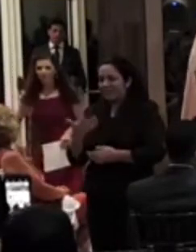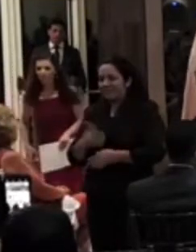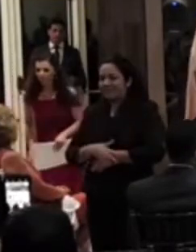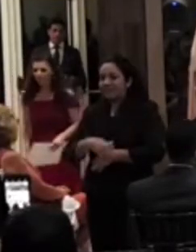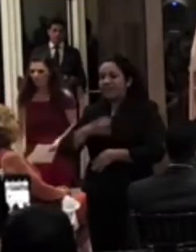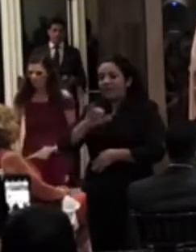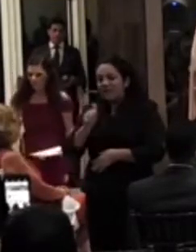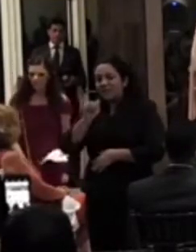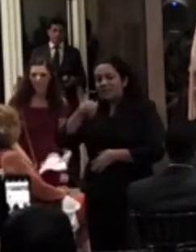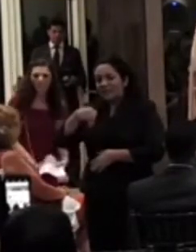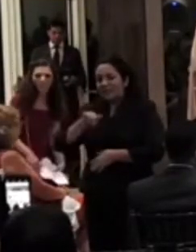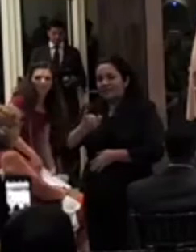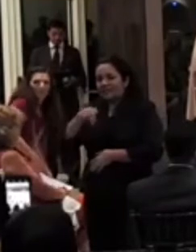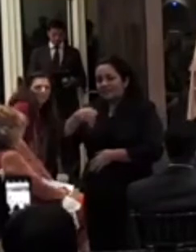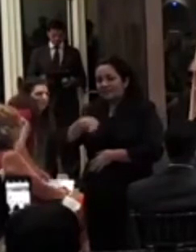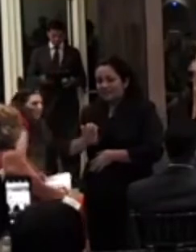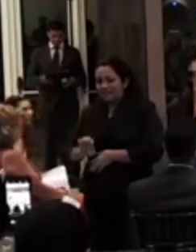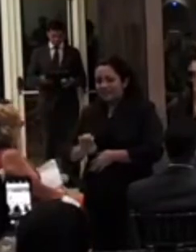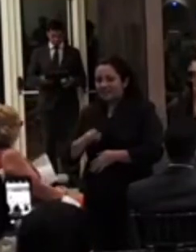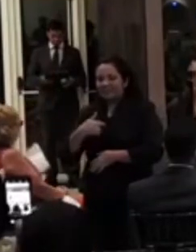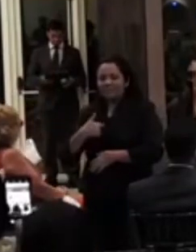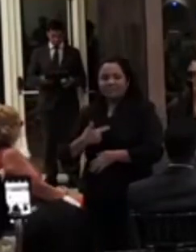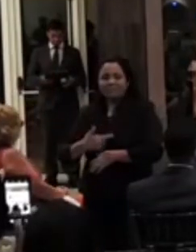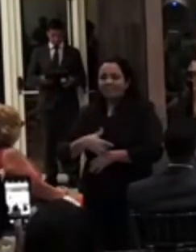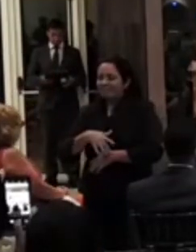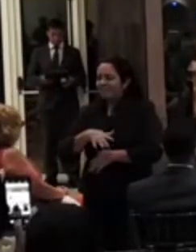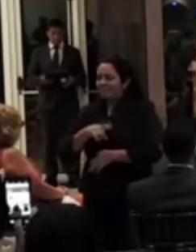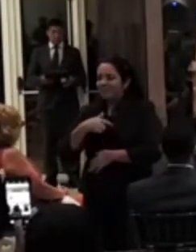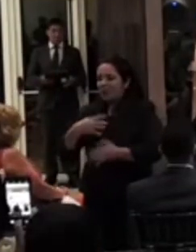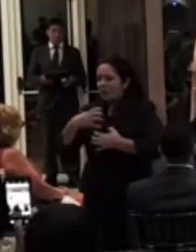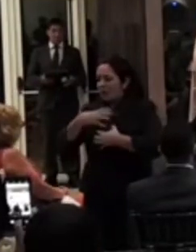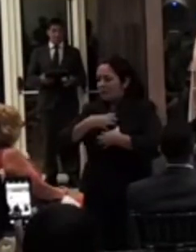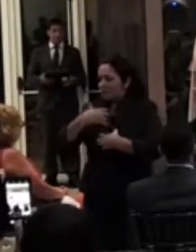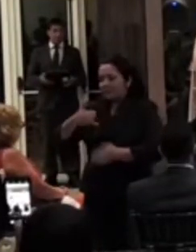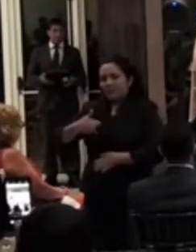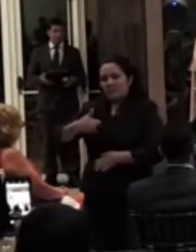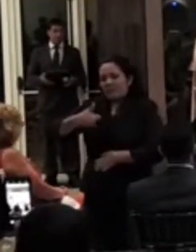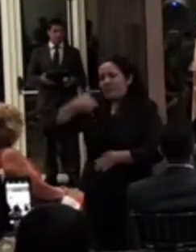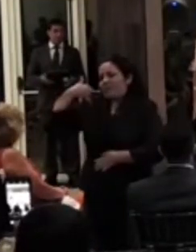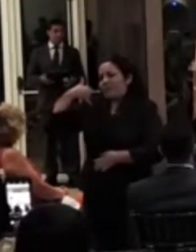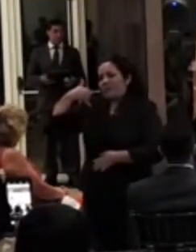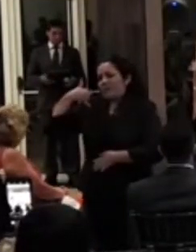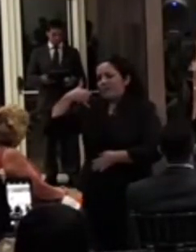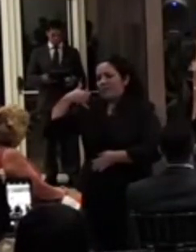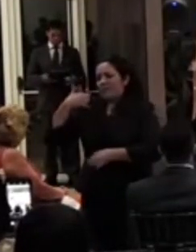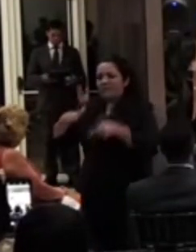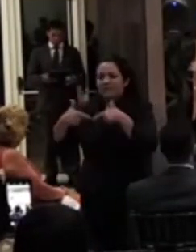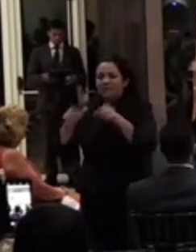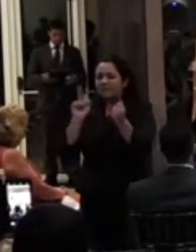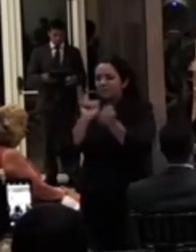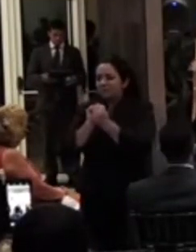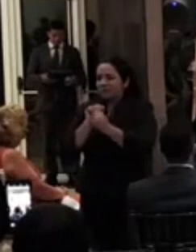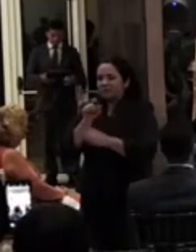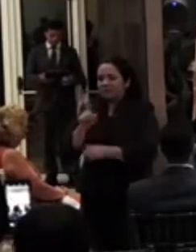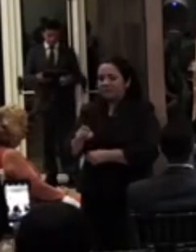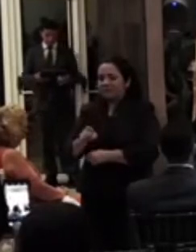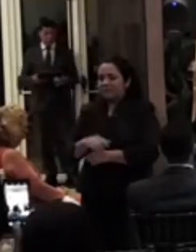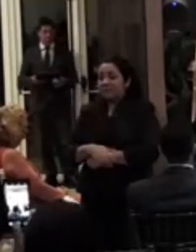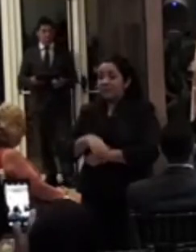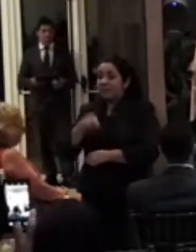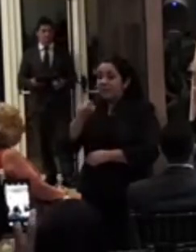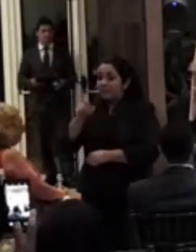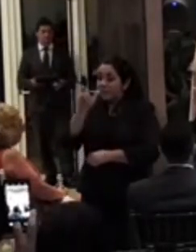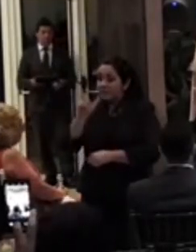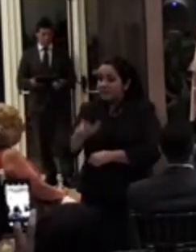Tianini, é um orgulho imenso ter participado dessa gestão junto com você. Você conduziu